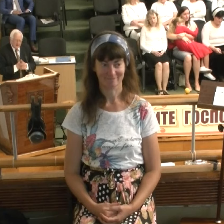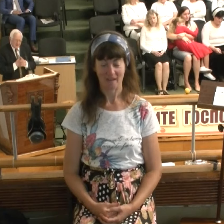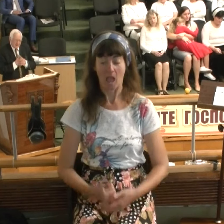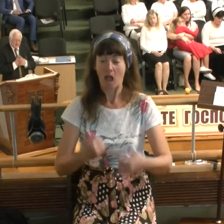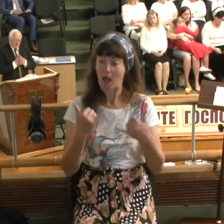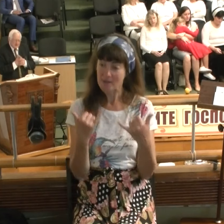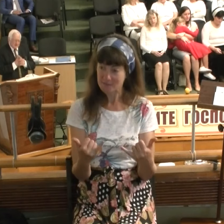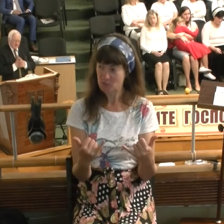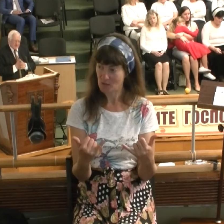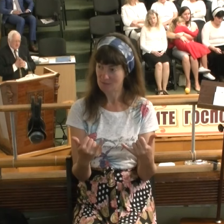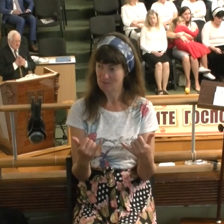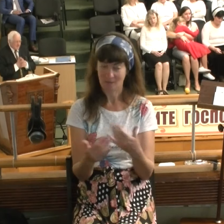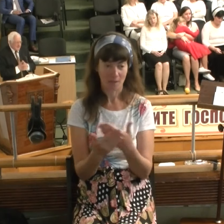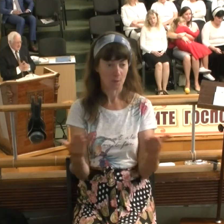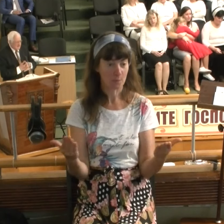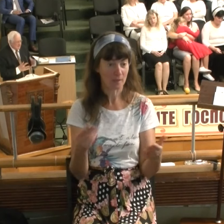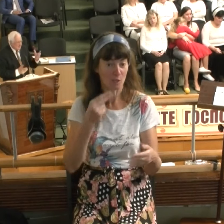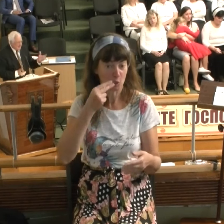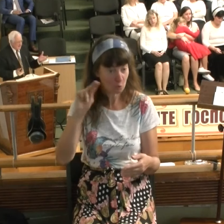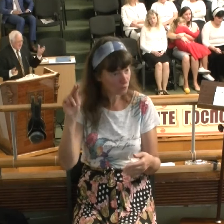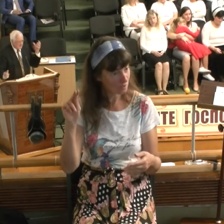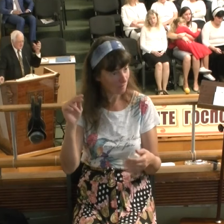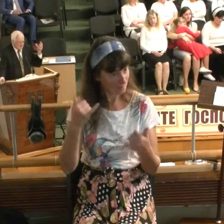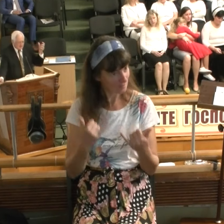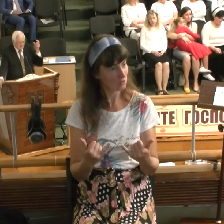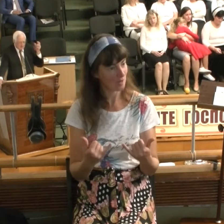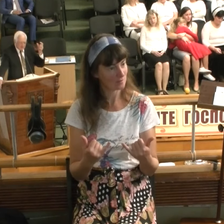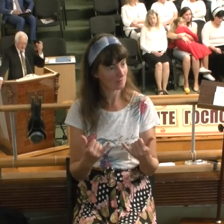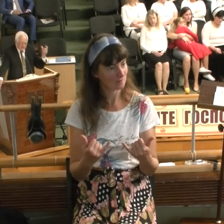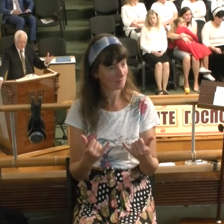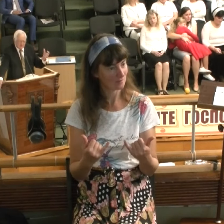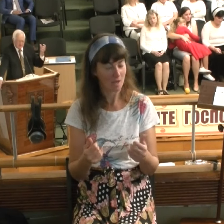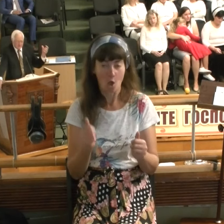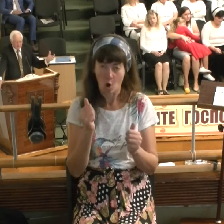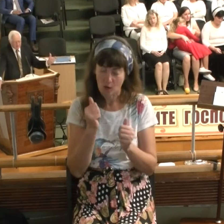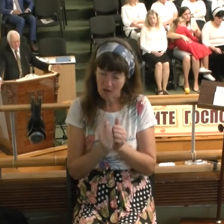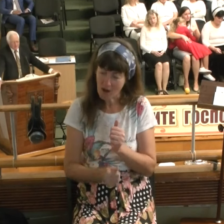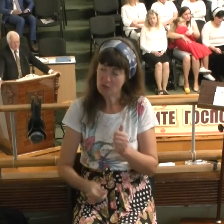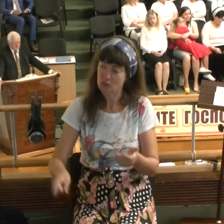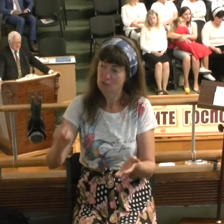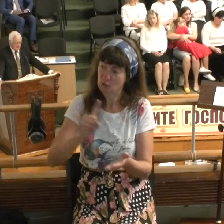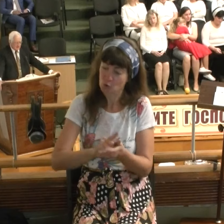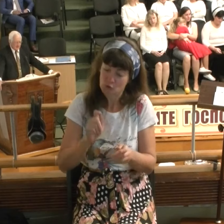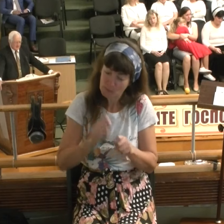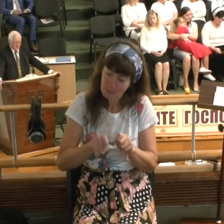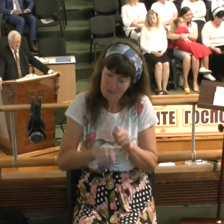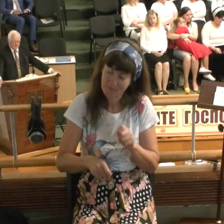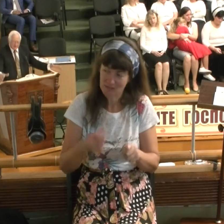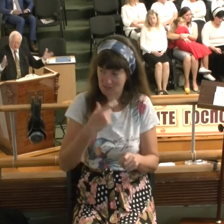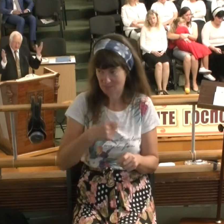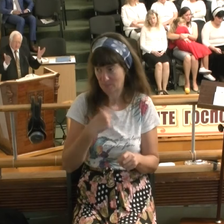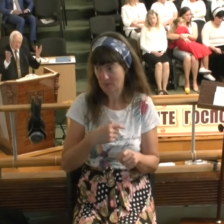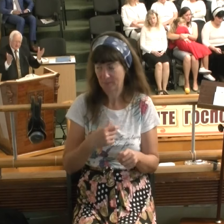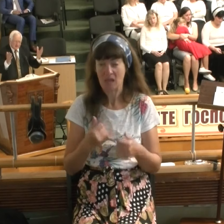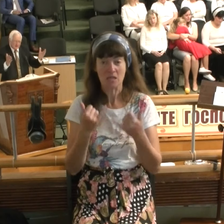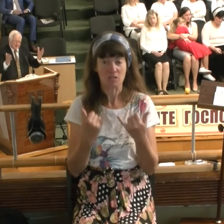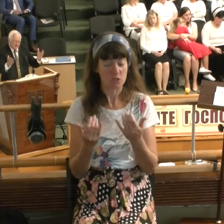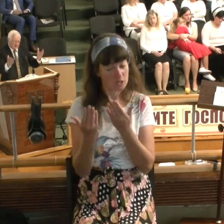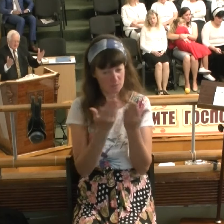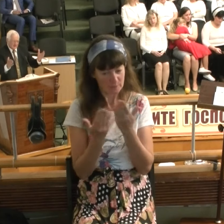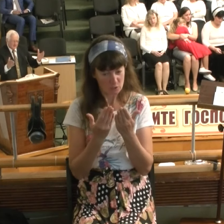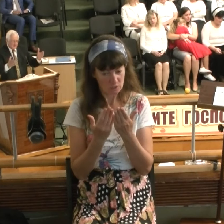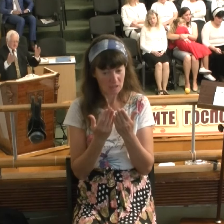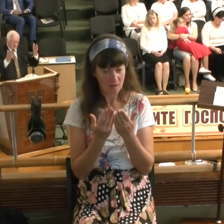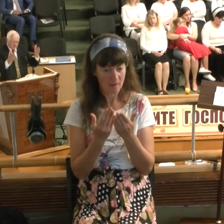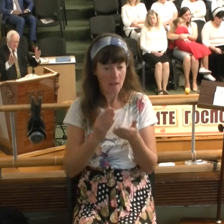Настолько мы должны сегодня проверить себя, вот эти качества, о которых мы читаем. Мы такими быть